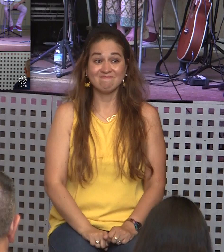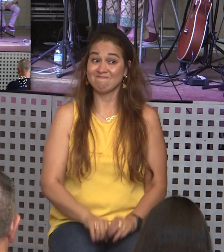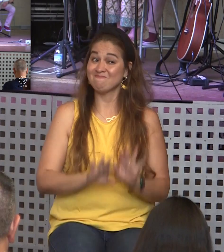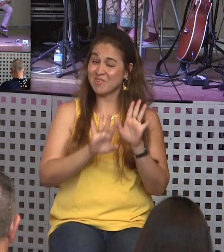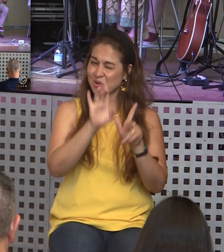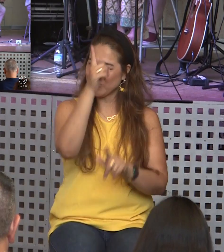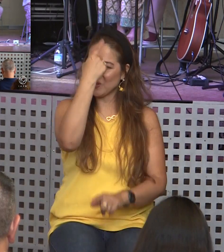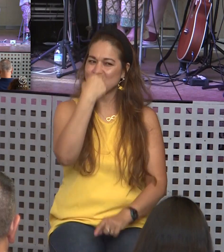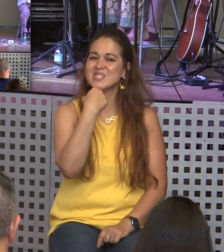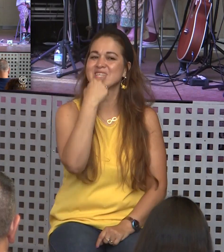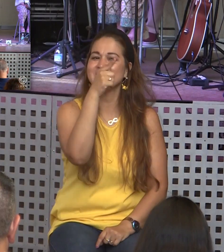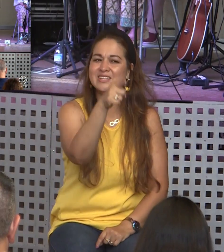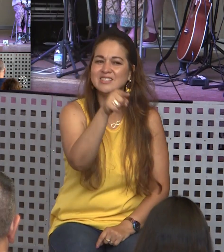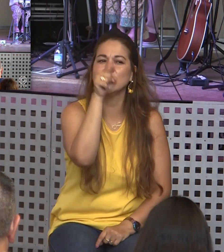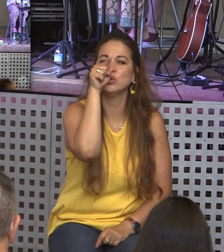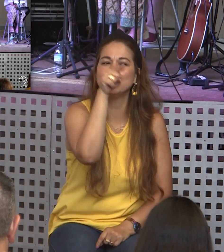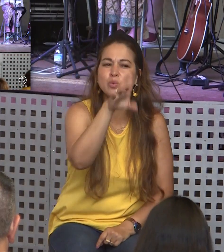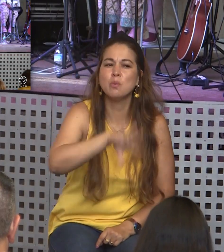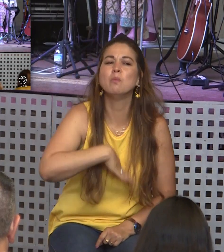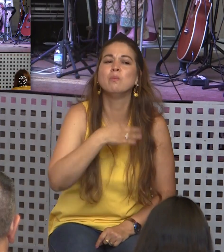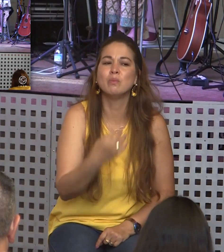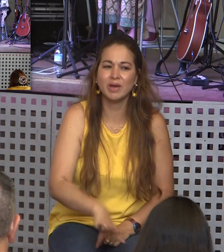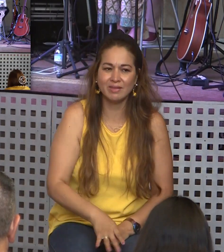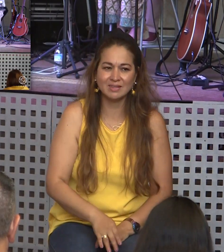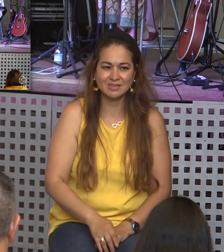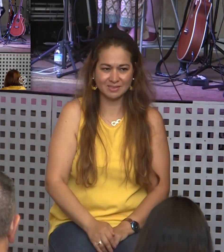por qué? Porque Jesucristo no estaba ciego.